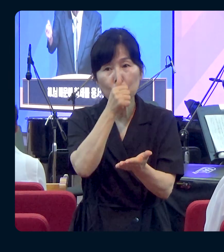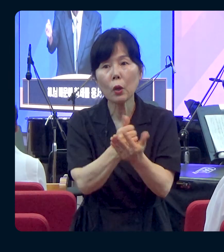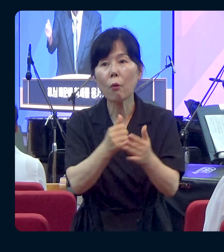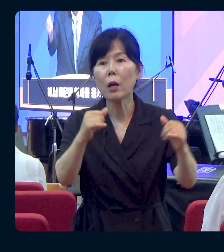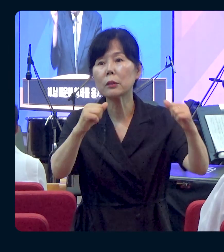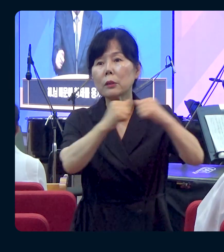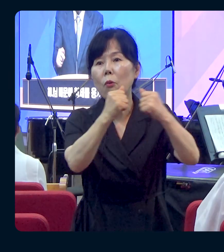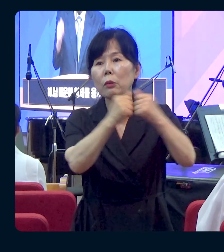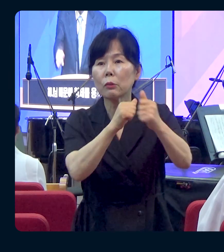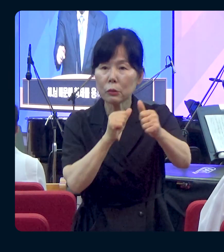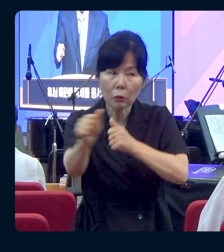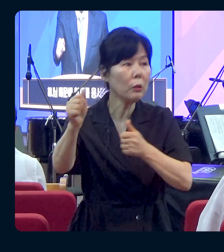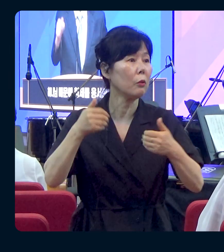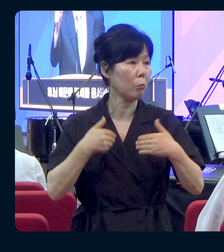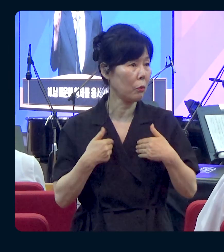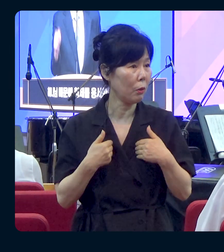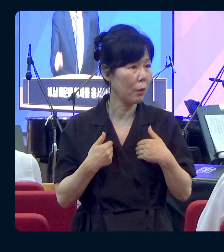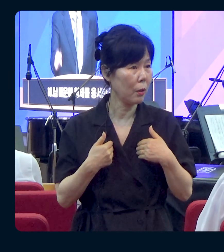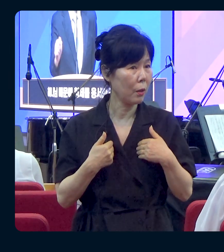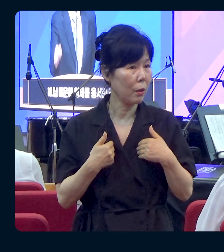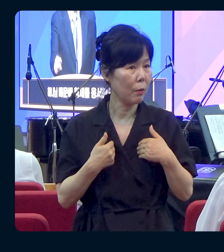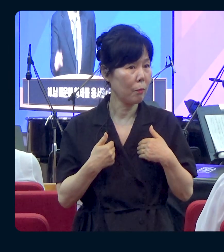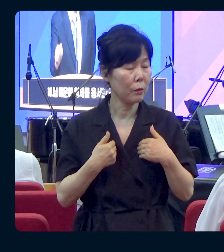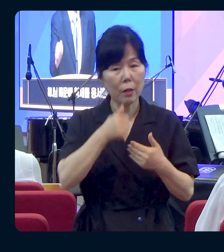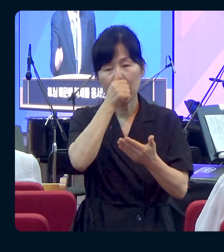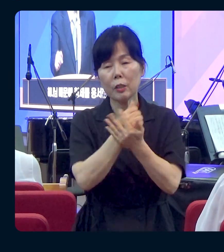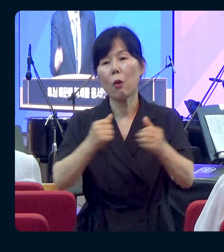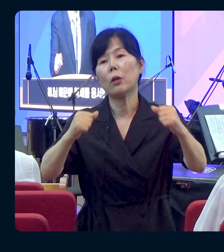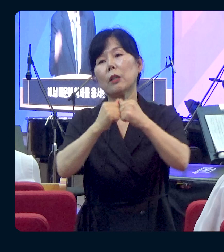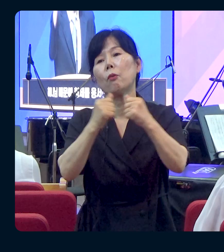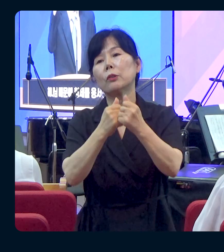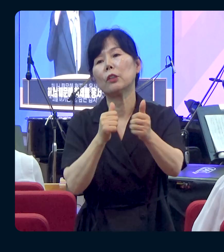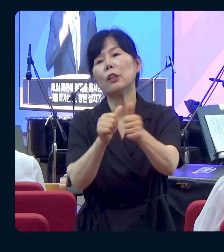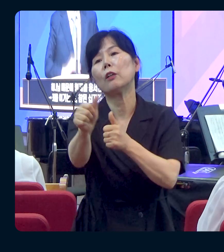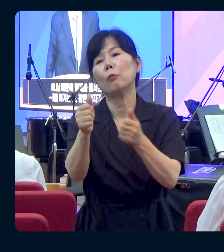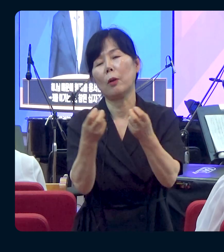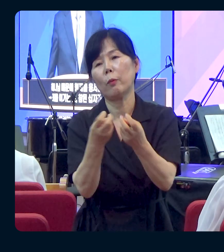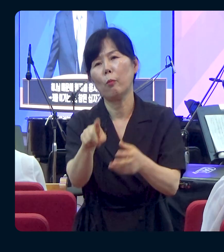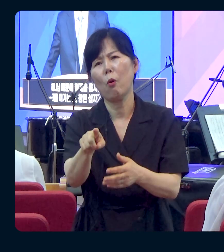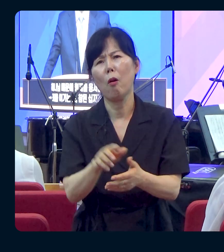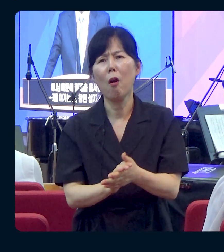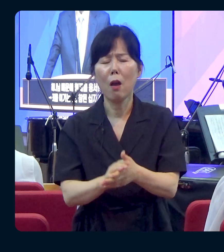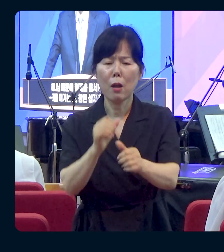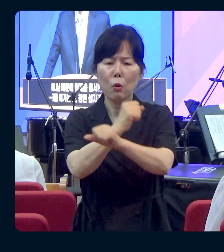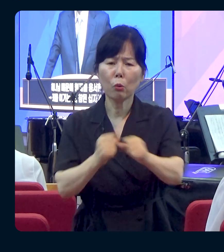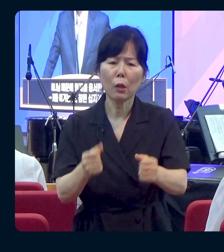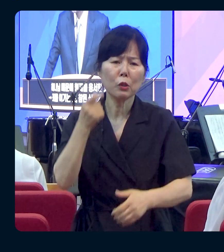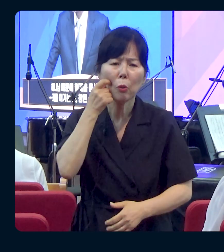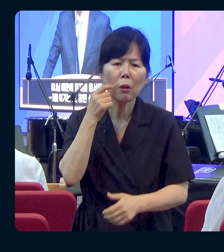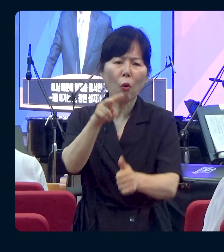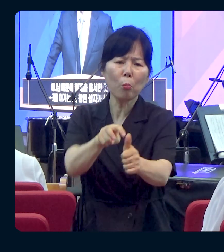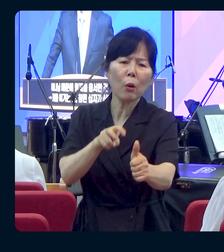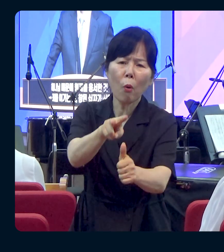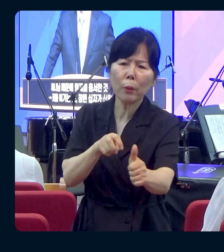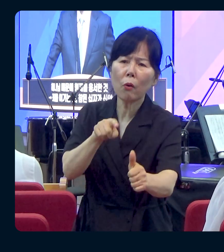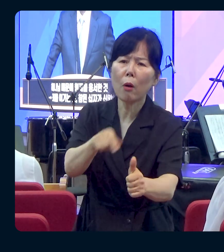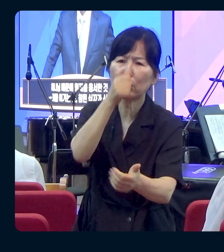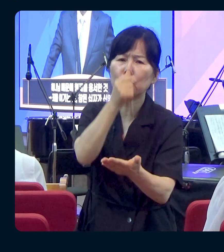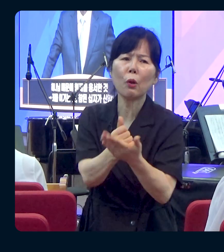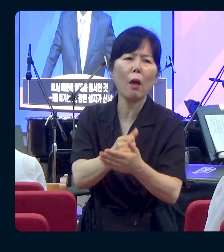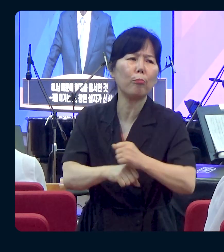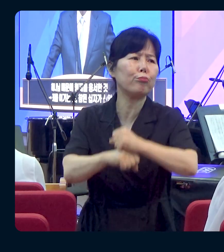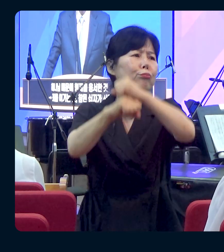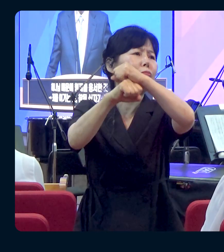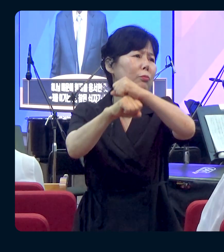말씀드렸죠. 선택된 백성의 삶은 뭐냐? 죄와 싸워 승리하는 거라고. 바로 이것이 가장 확실하게 죄를 이기는